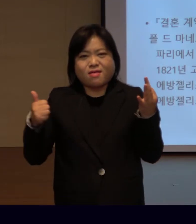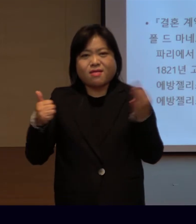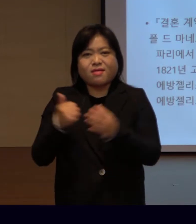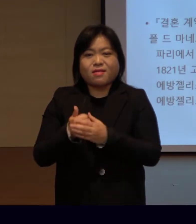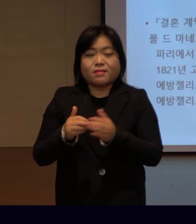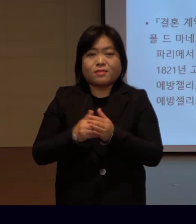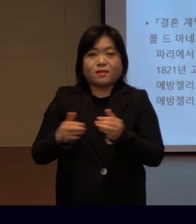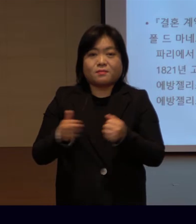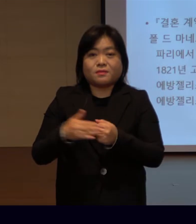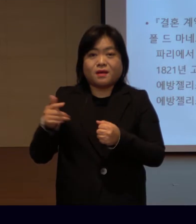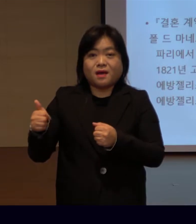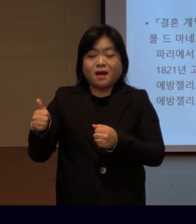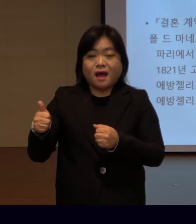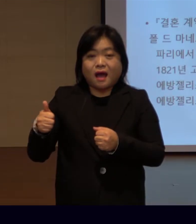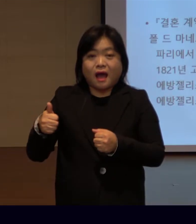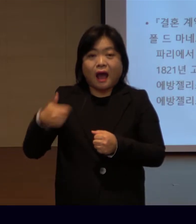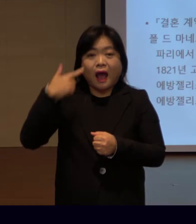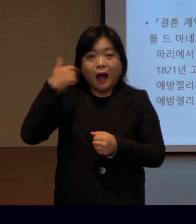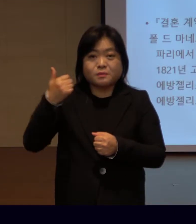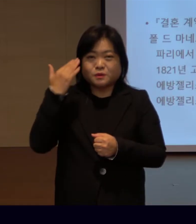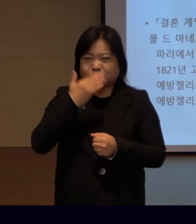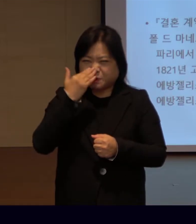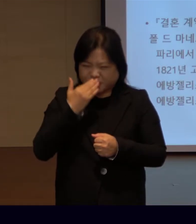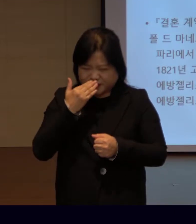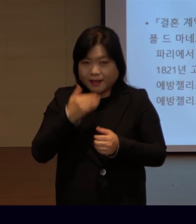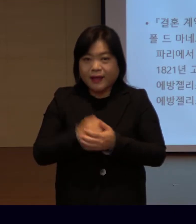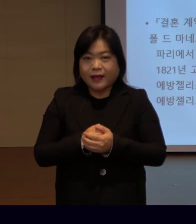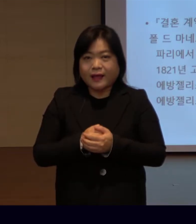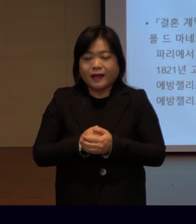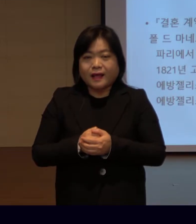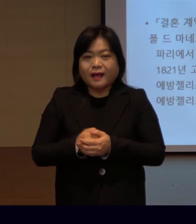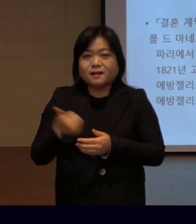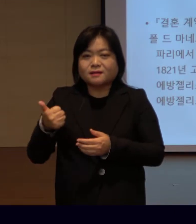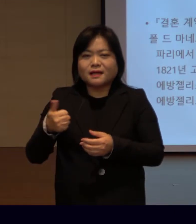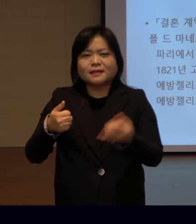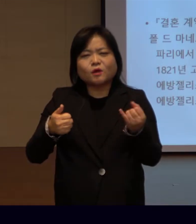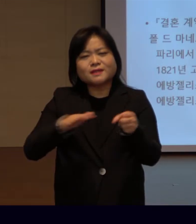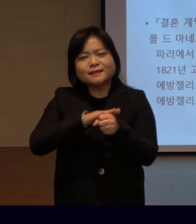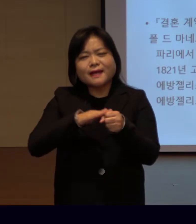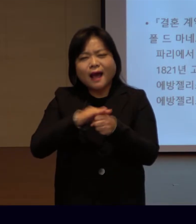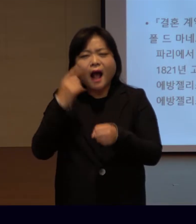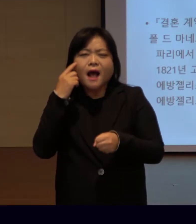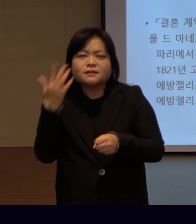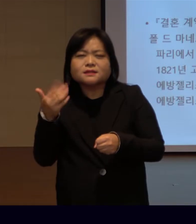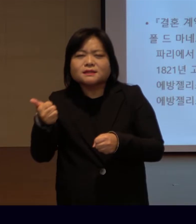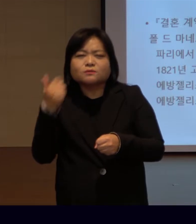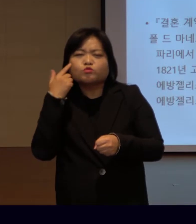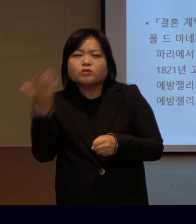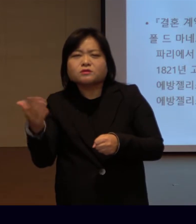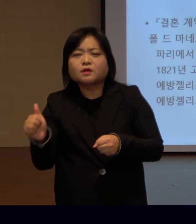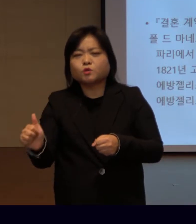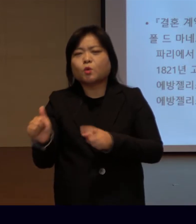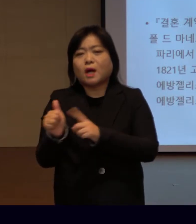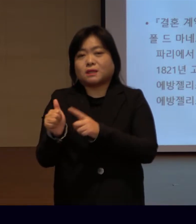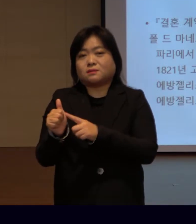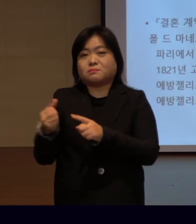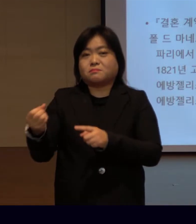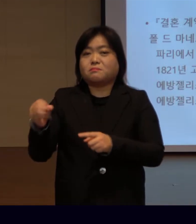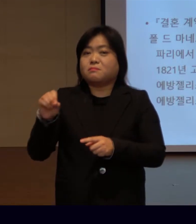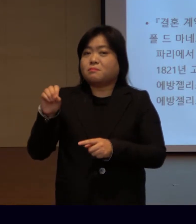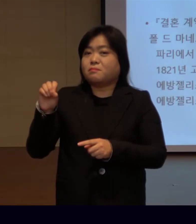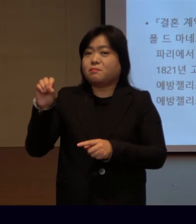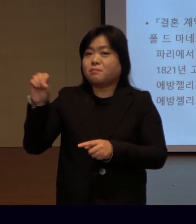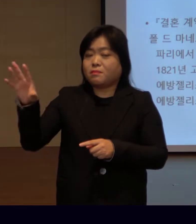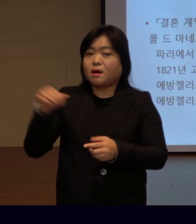근데 그 아버지는 좀 순진해요. 아버지가 너 그녀를 사랑하니? 하고 물었어요. 이 총각이 Mais